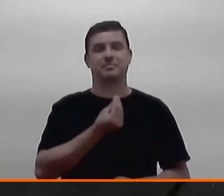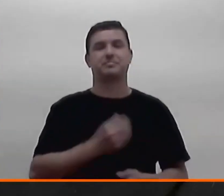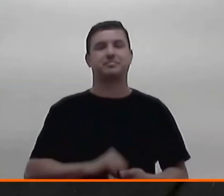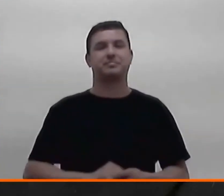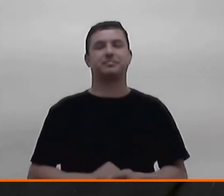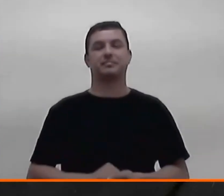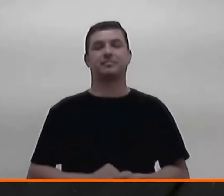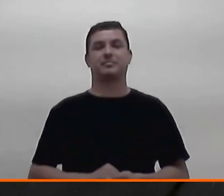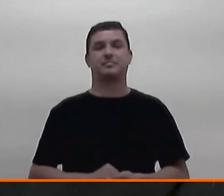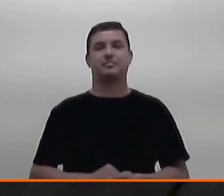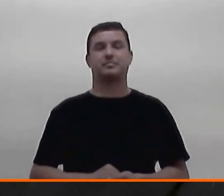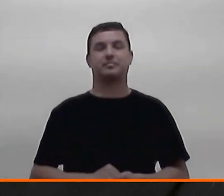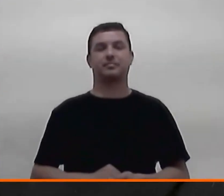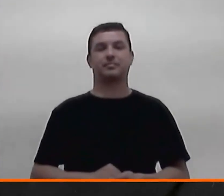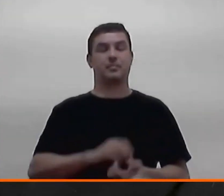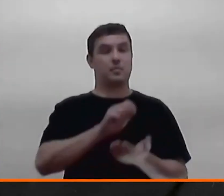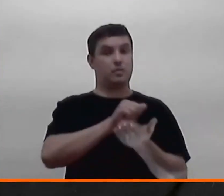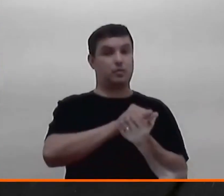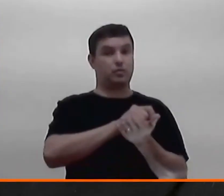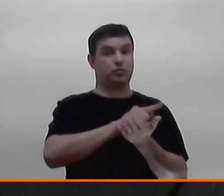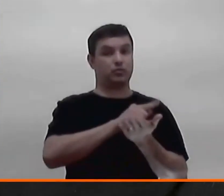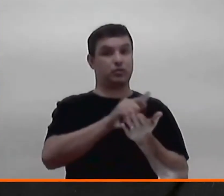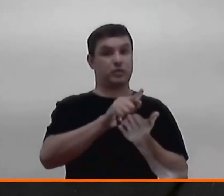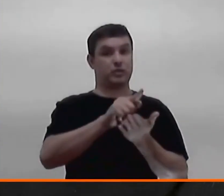Em Gênesis 2,